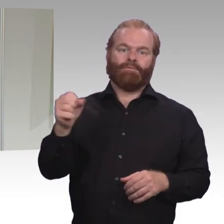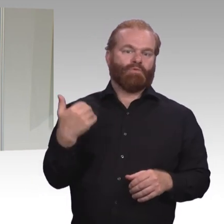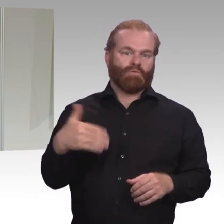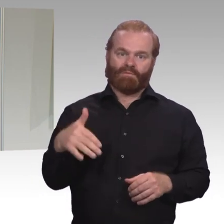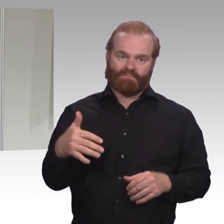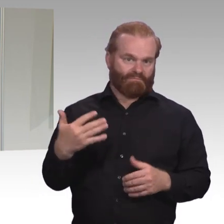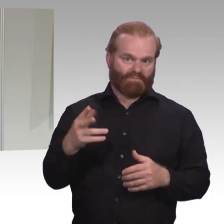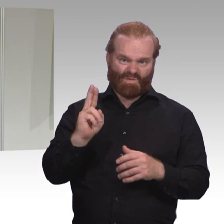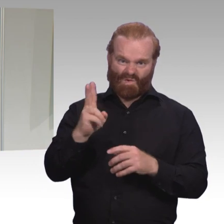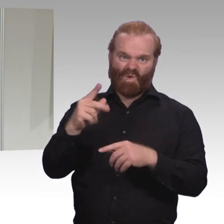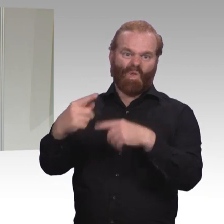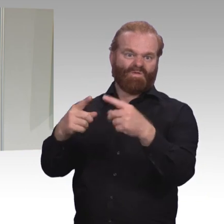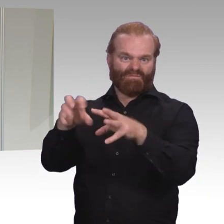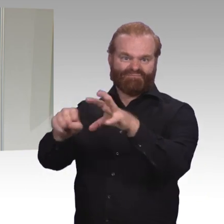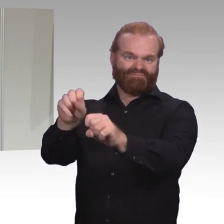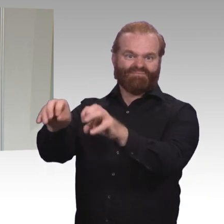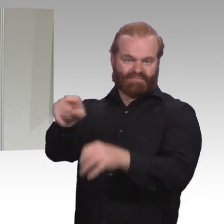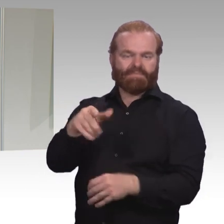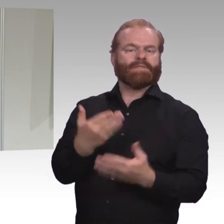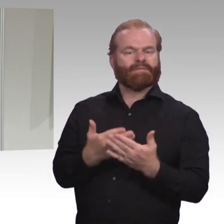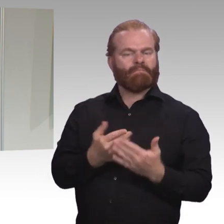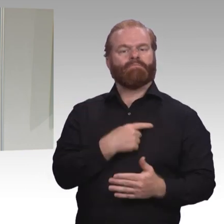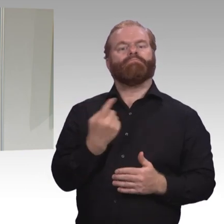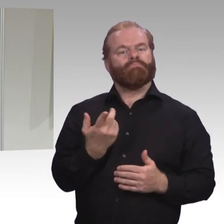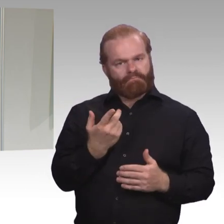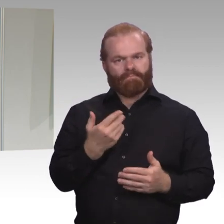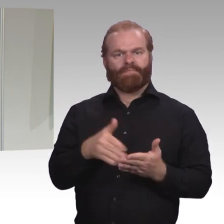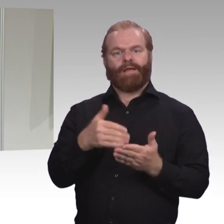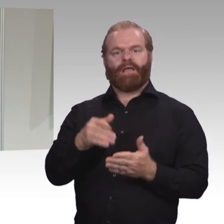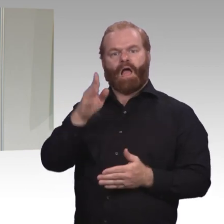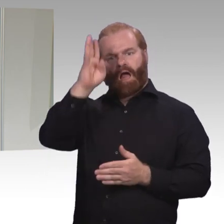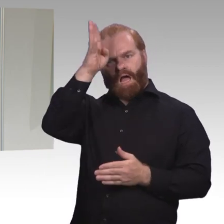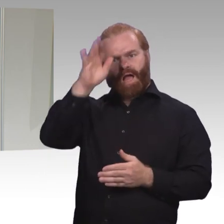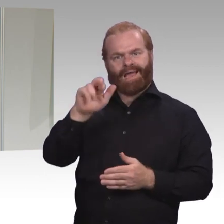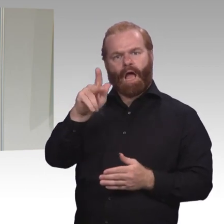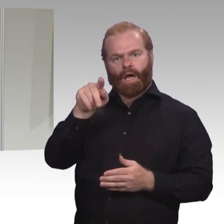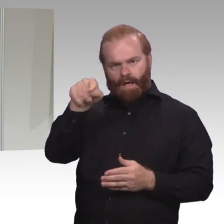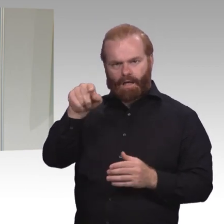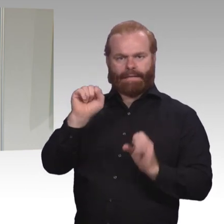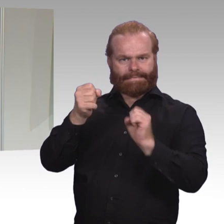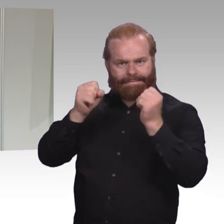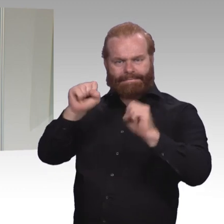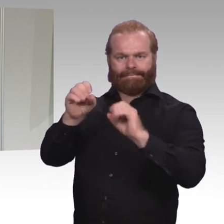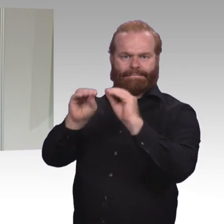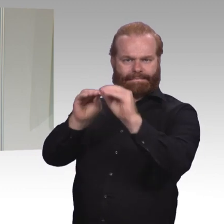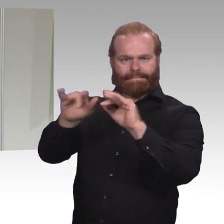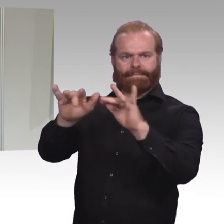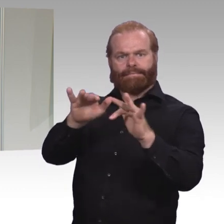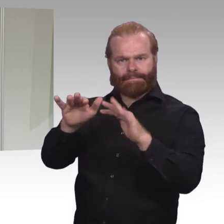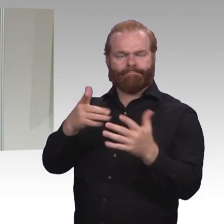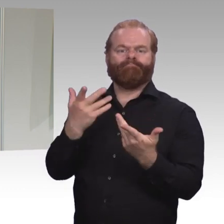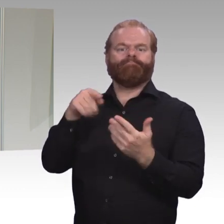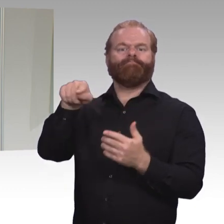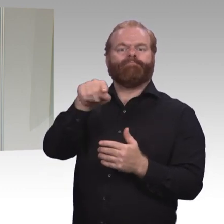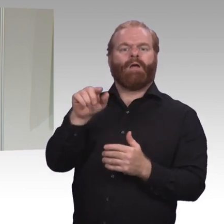wir wollen, dass Frieden und Freiheit für unser Land gewährleistet ist, dass Frieden und Freiheit auch in anderen